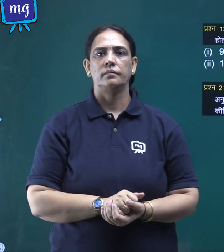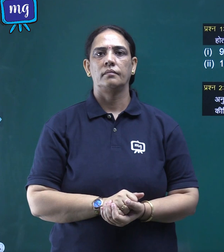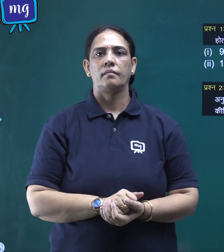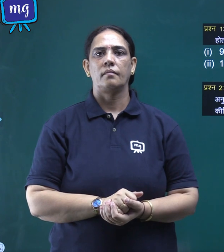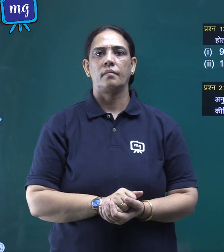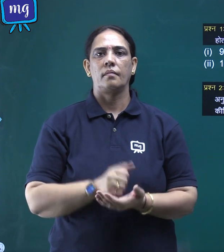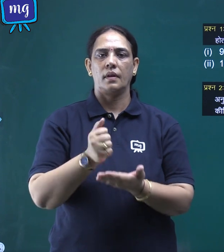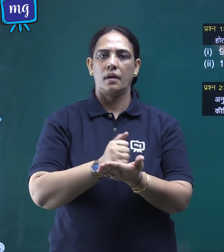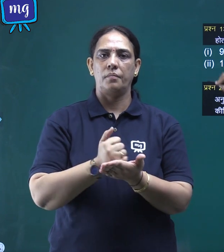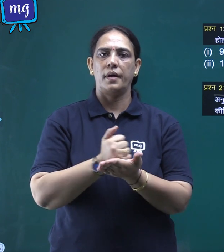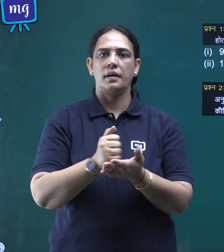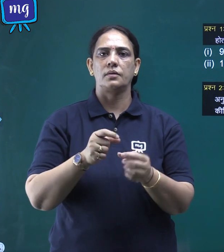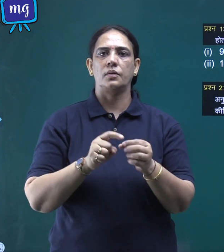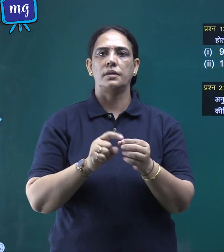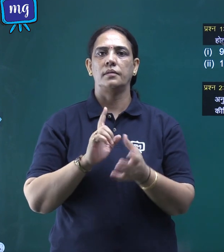अभ्यास प्रश्न,